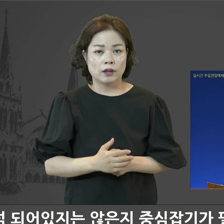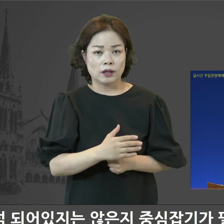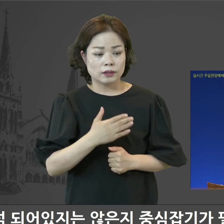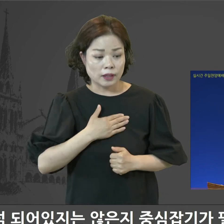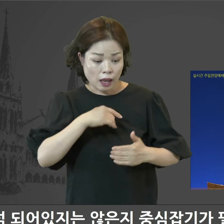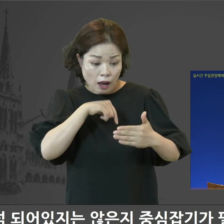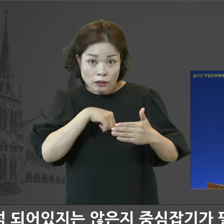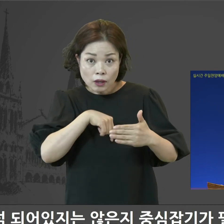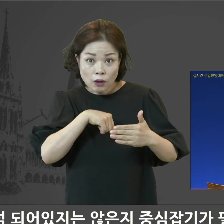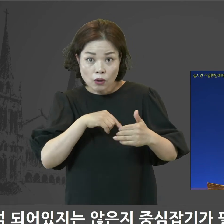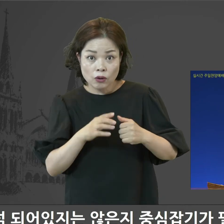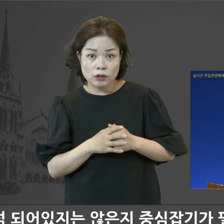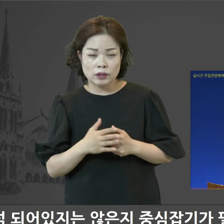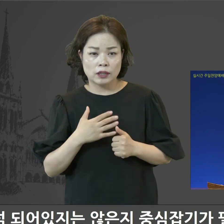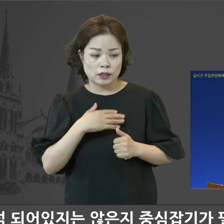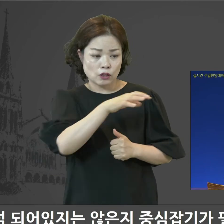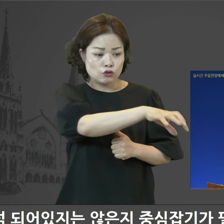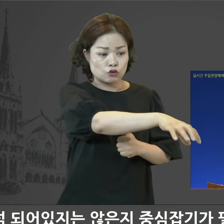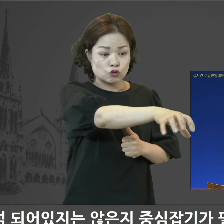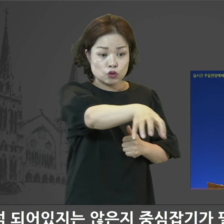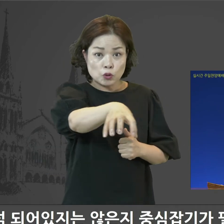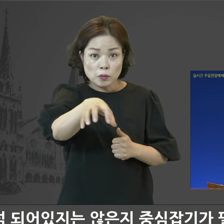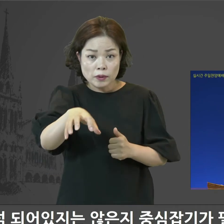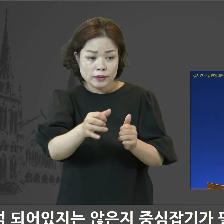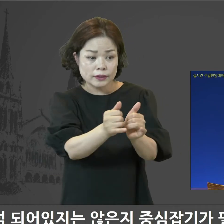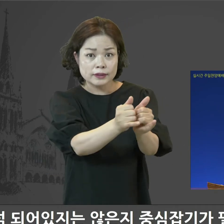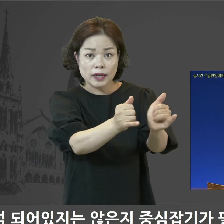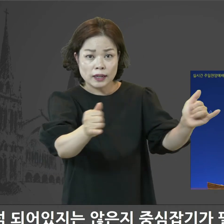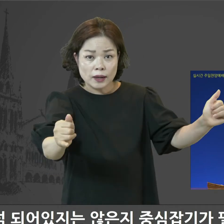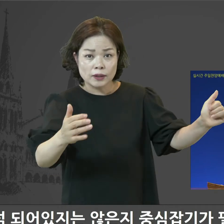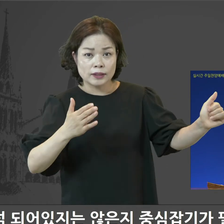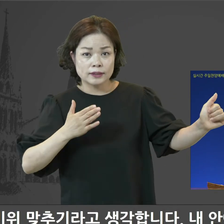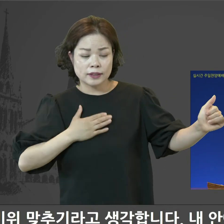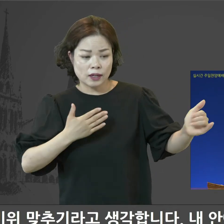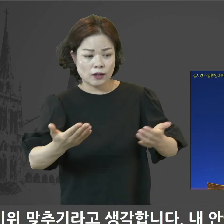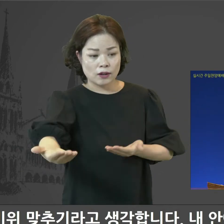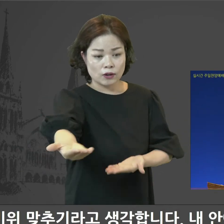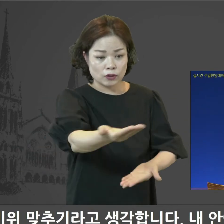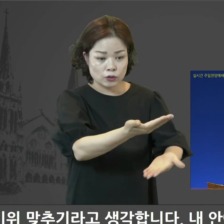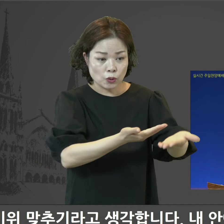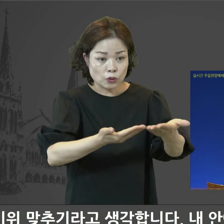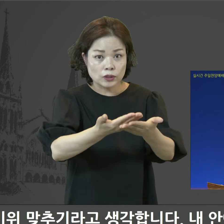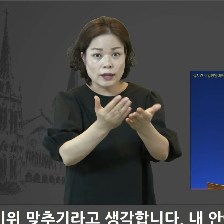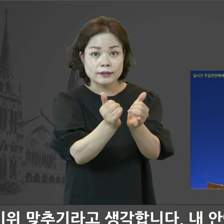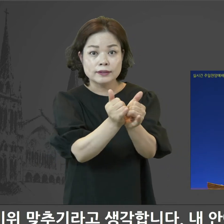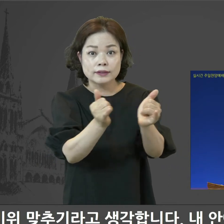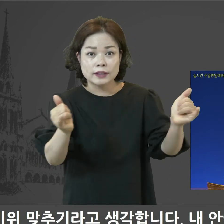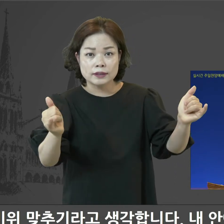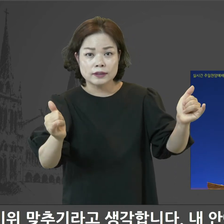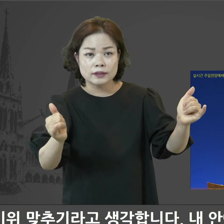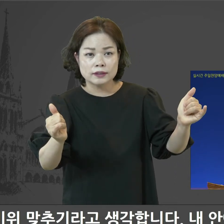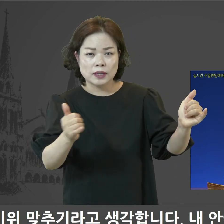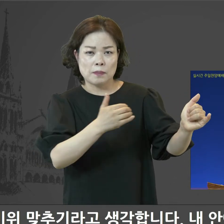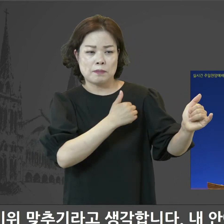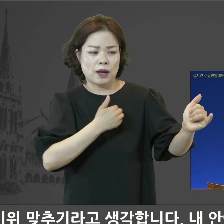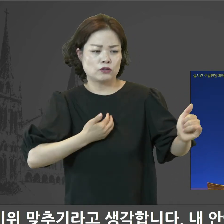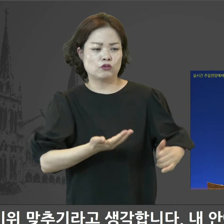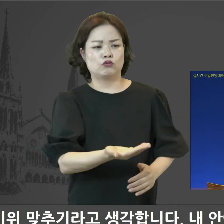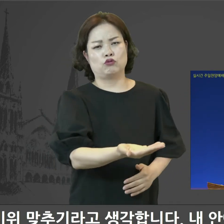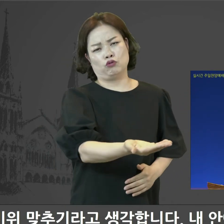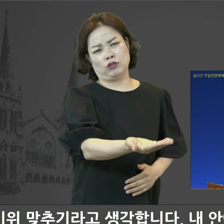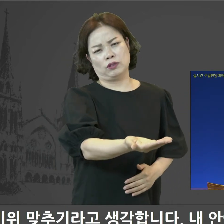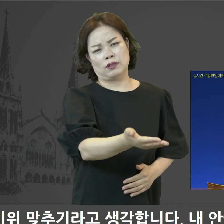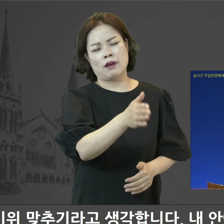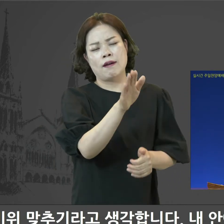내 안에는요, 내 주변에 있는 사람들, 나와 교제를 나누는 모든 사람들을 만족시켜야